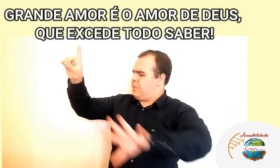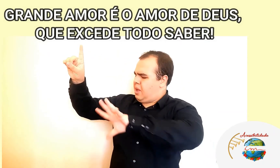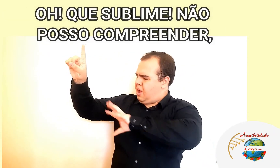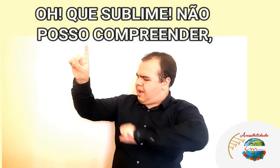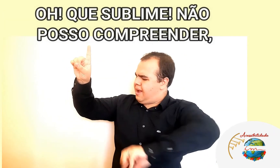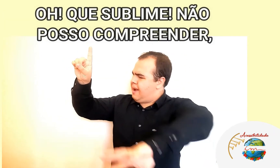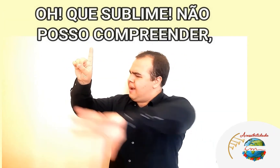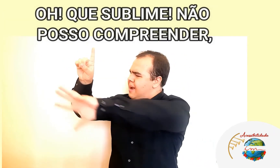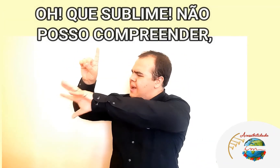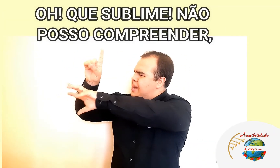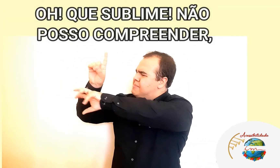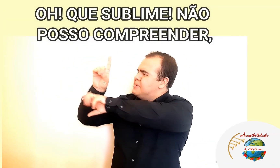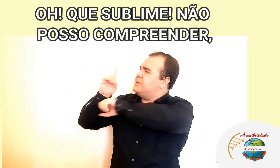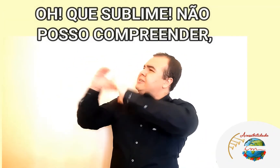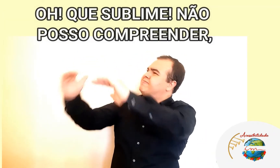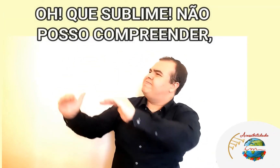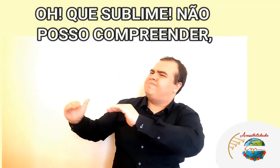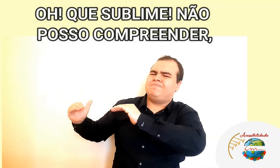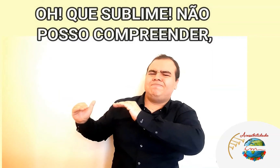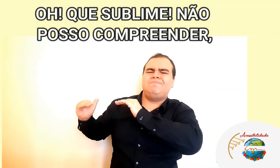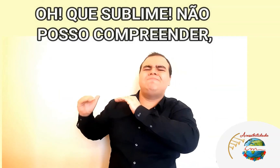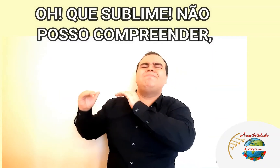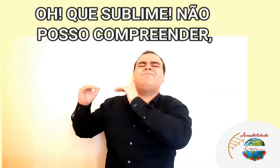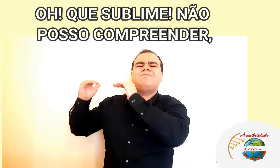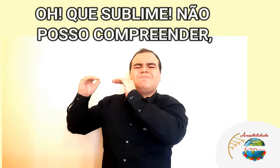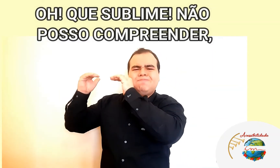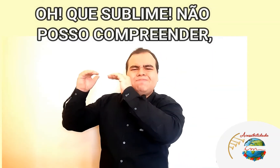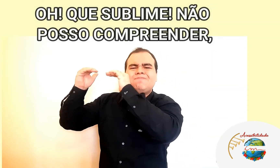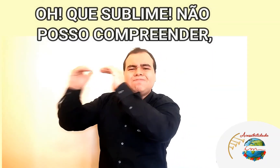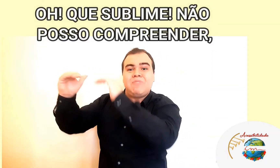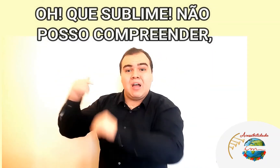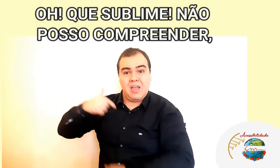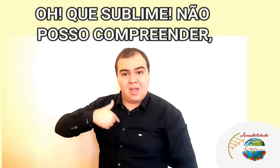saber. Oh, que sublime,